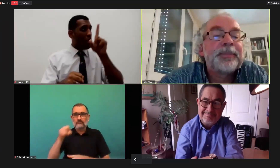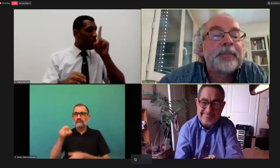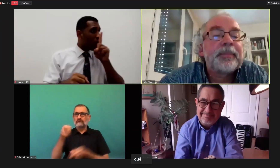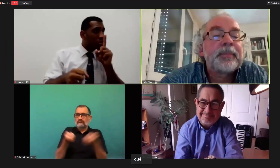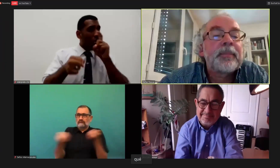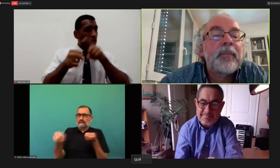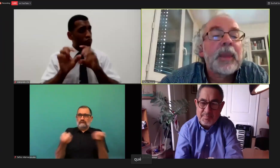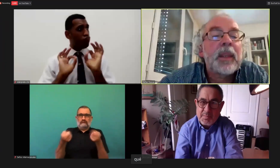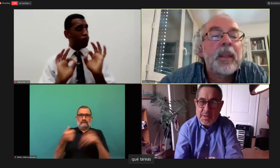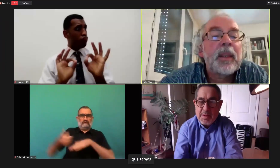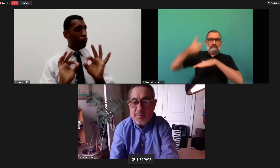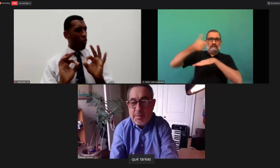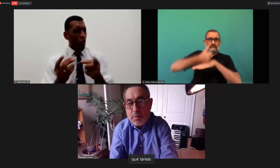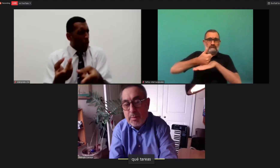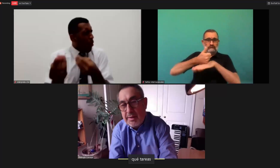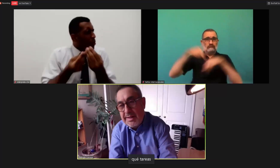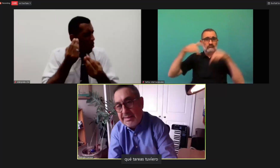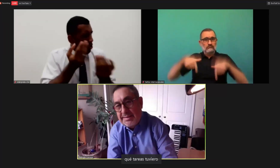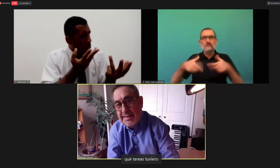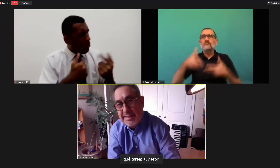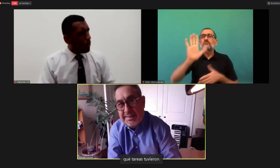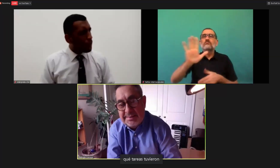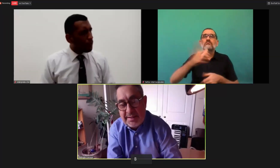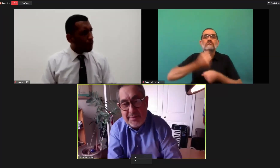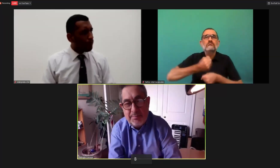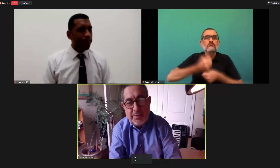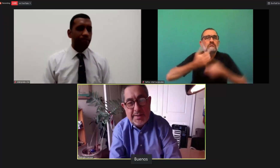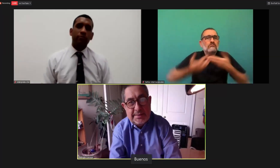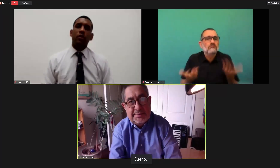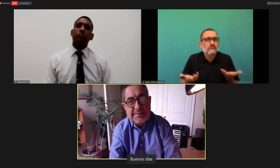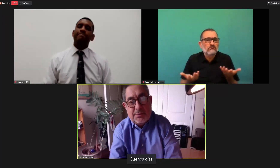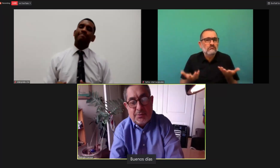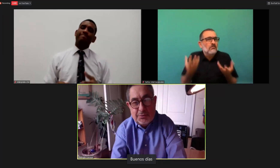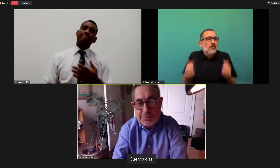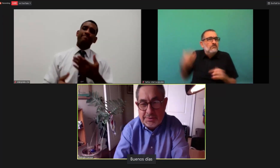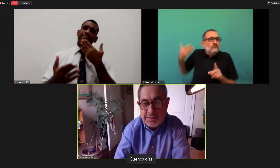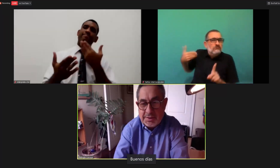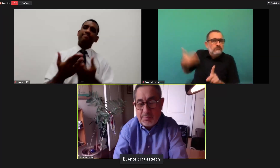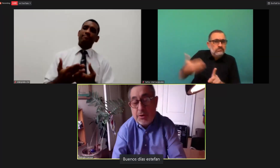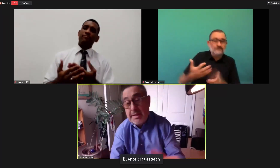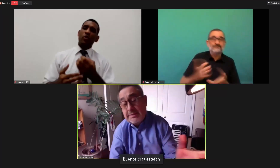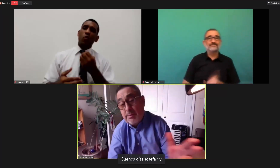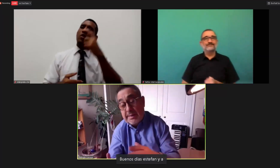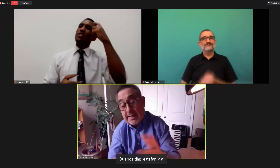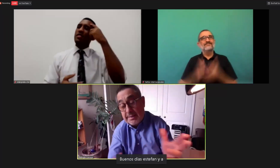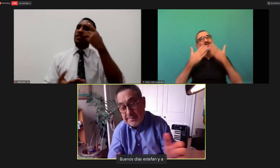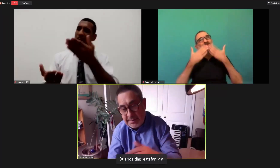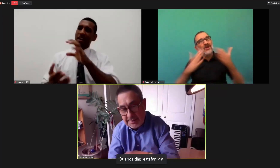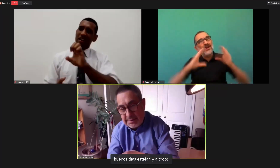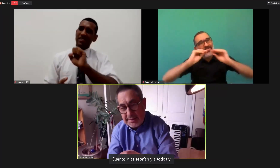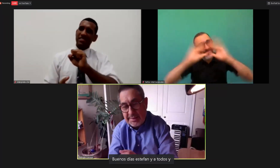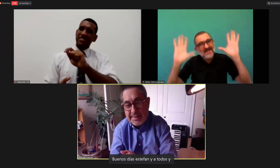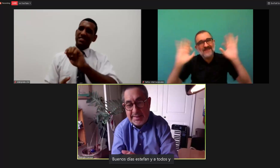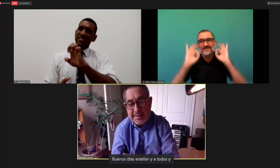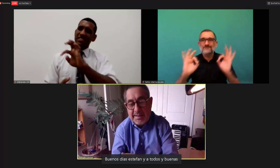palabra. Bueno, muy buenos días, Stefan. Buenos días a todos. Buenos días y buenas